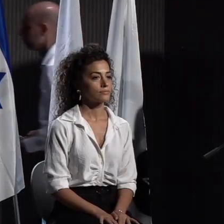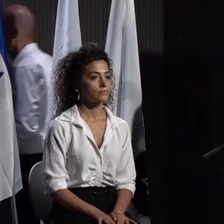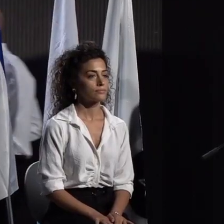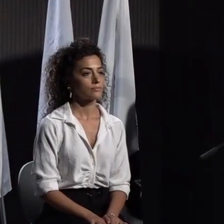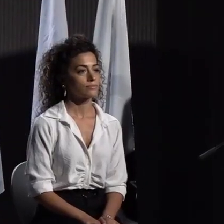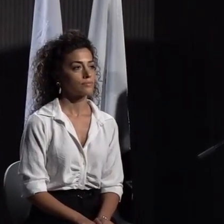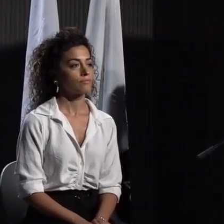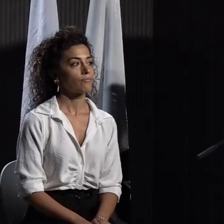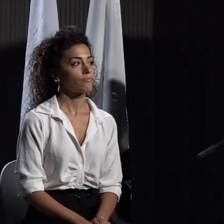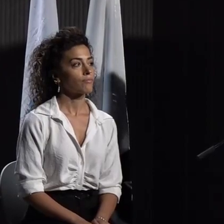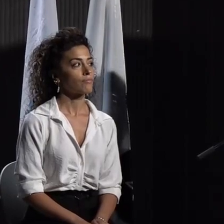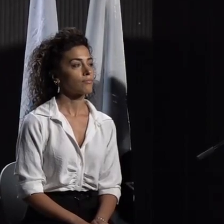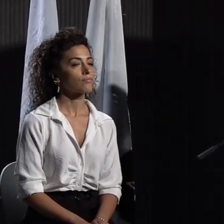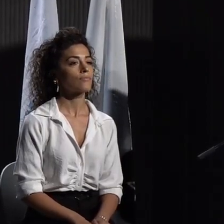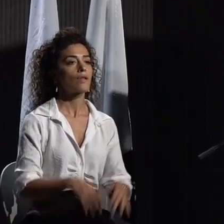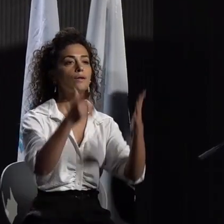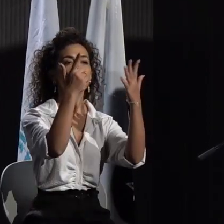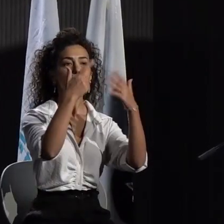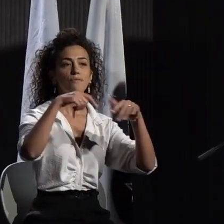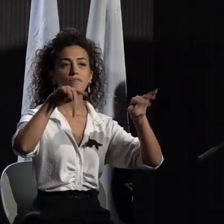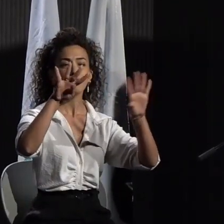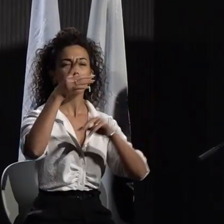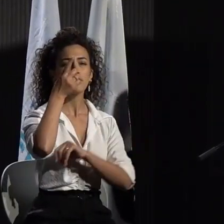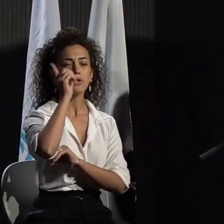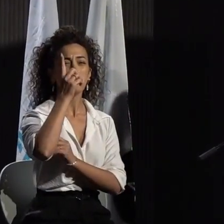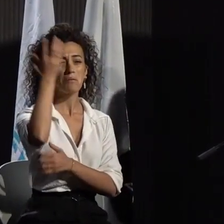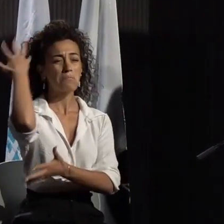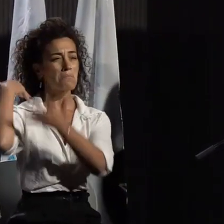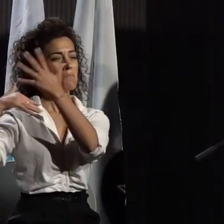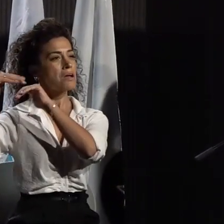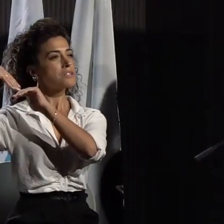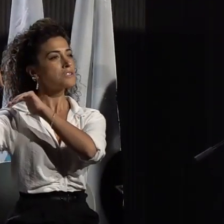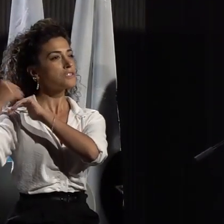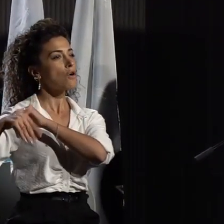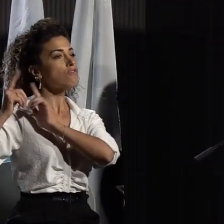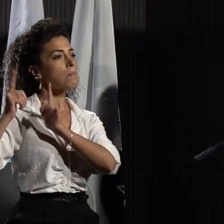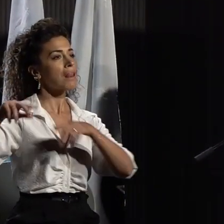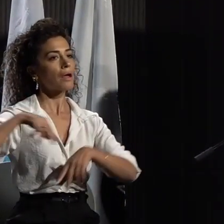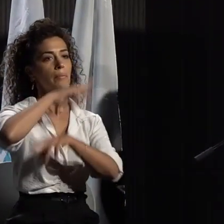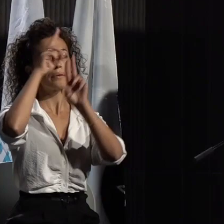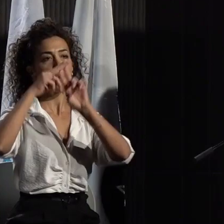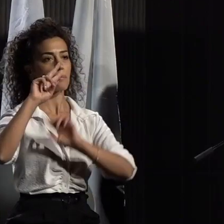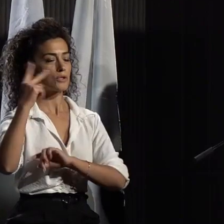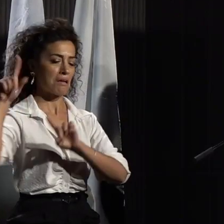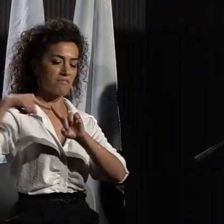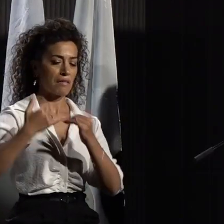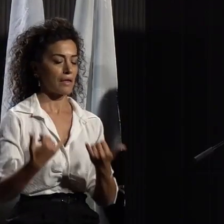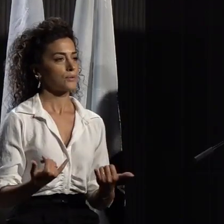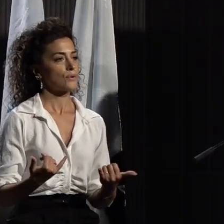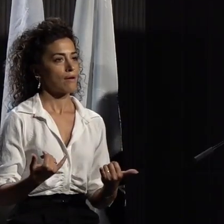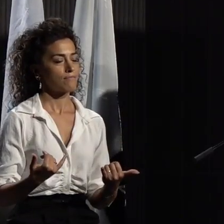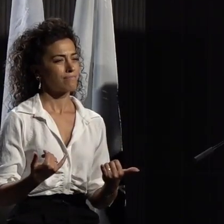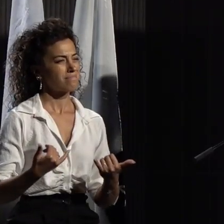אביב 79 שנים חלפו מאז סיומה של מלחמת העולם השנייה